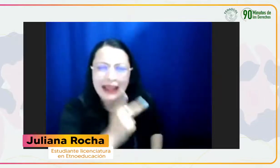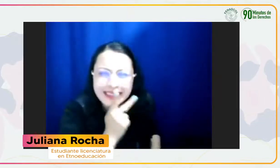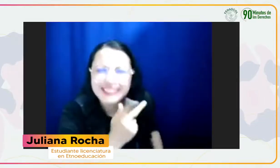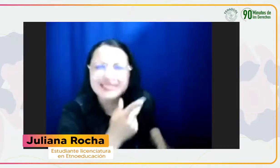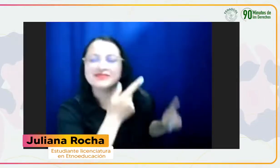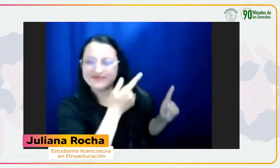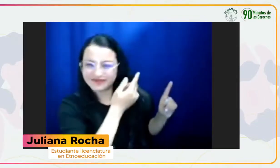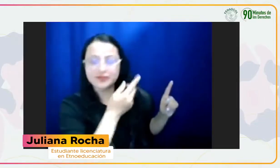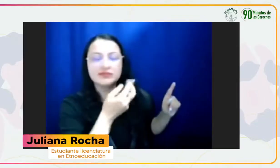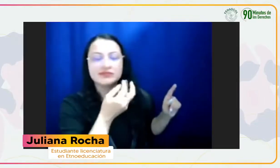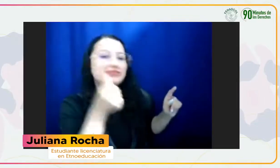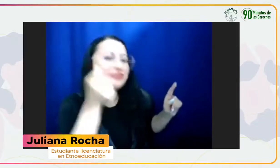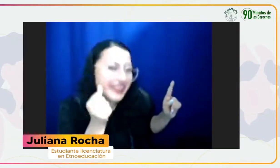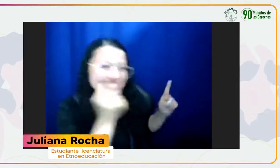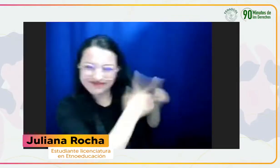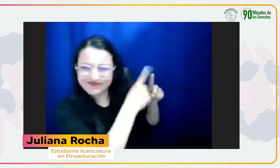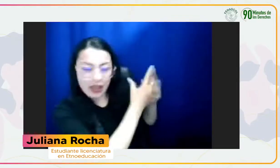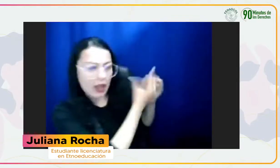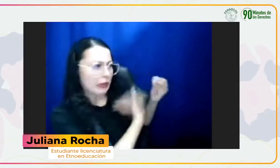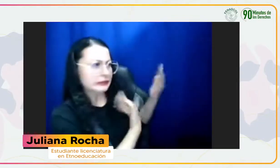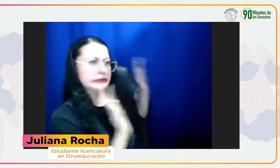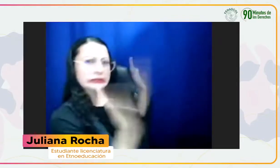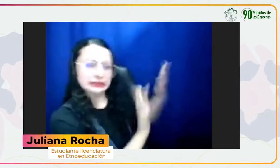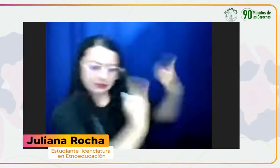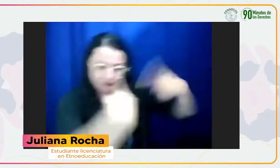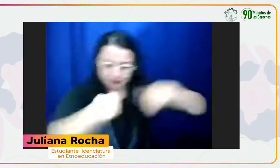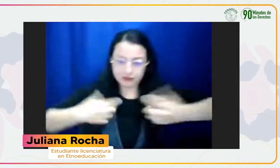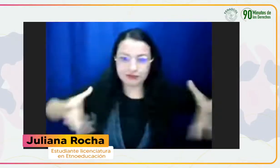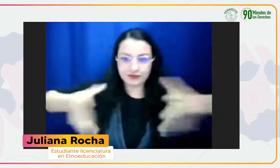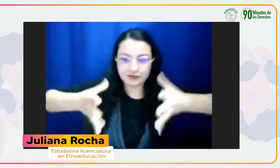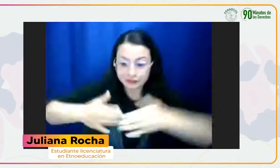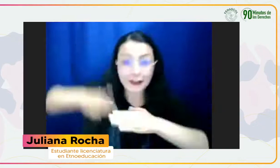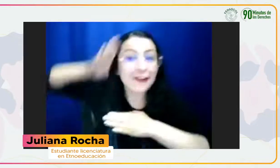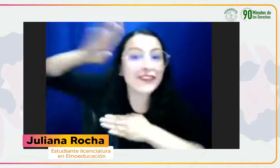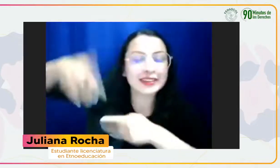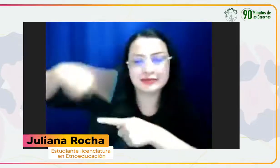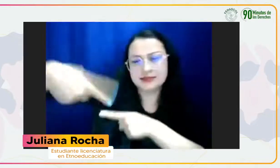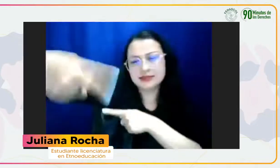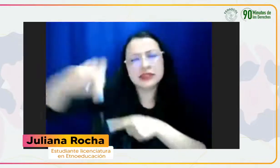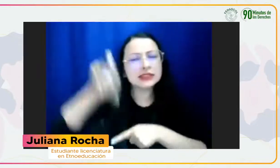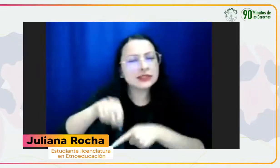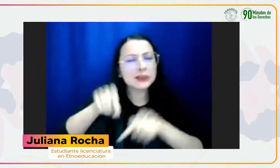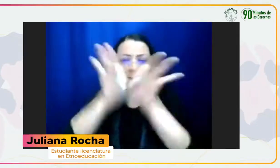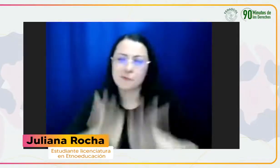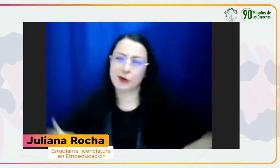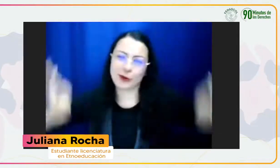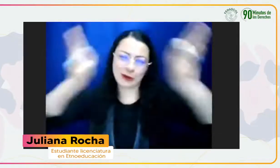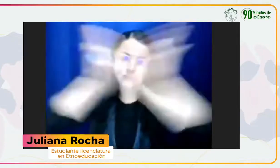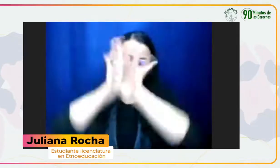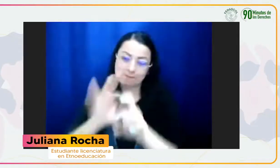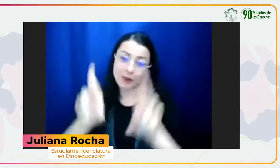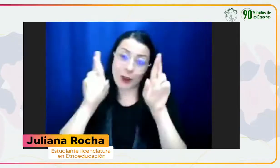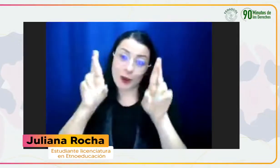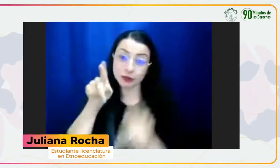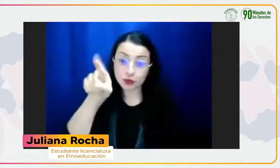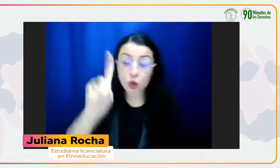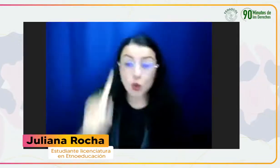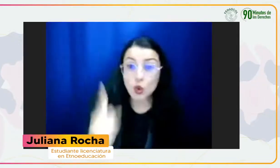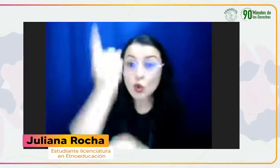Entonces es importante. Nosotros ahorita vemos que gracias a los líderes que hubo antes, nosotros estamos haciendo las